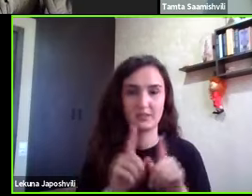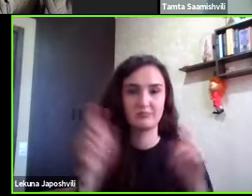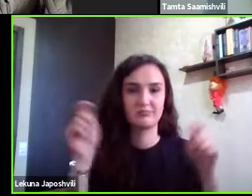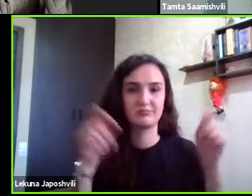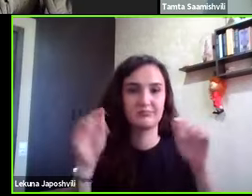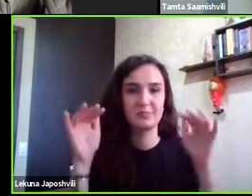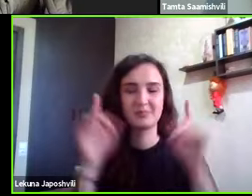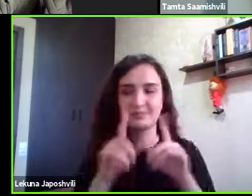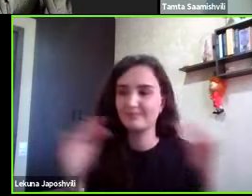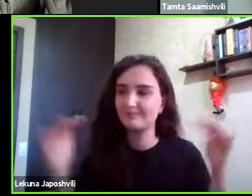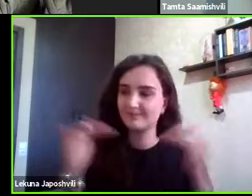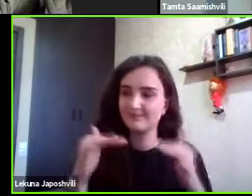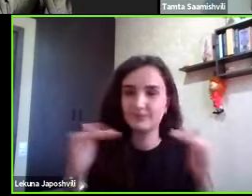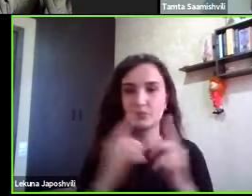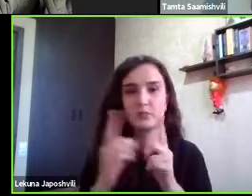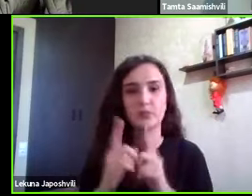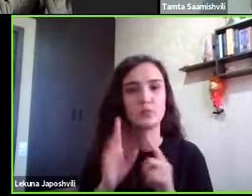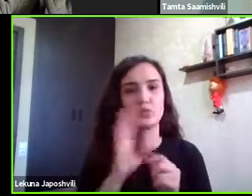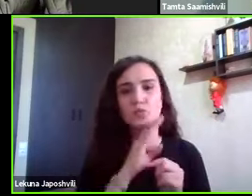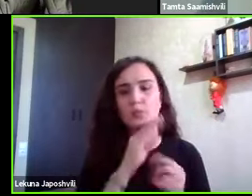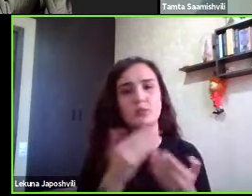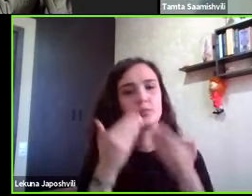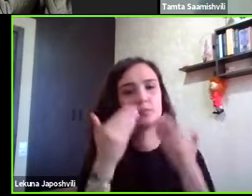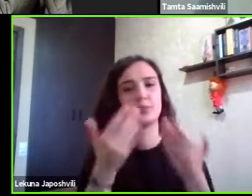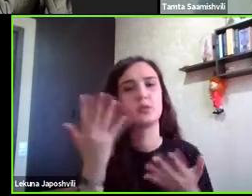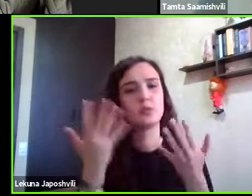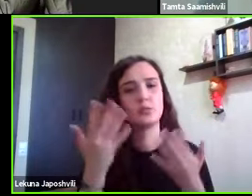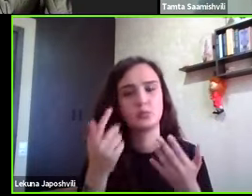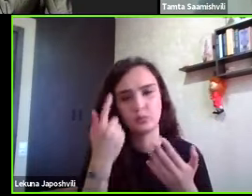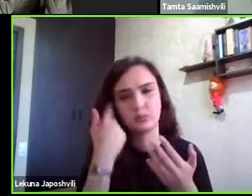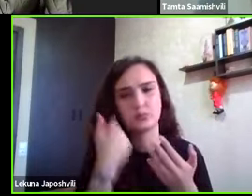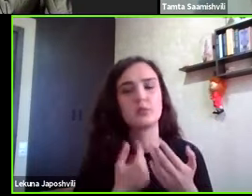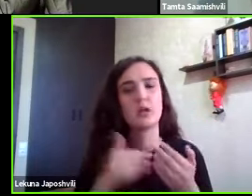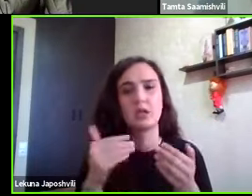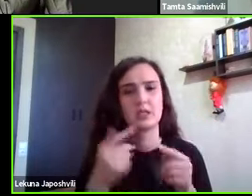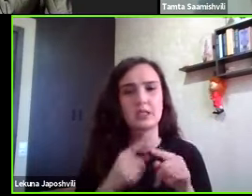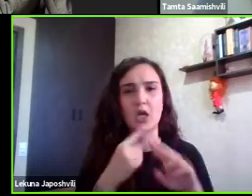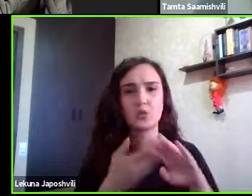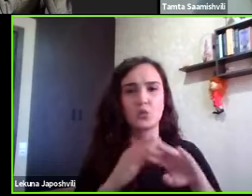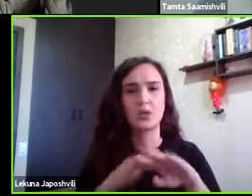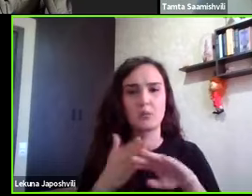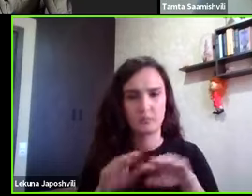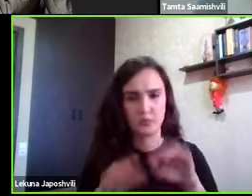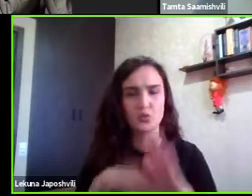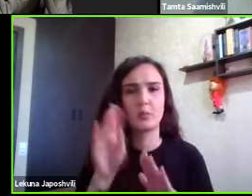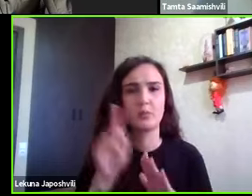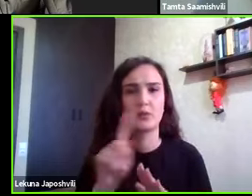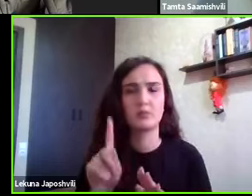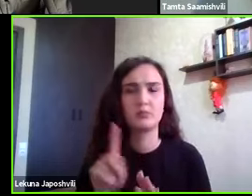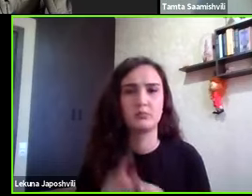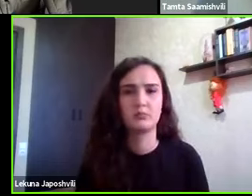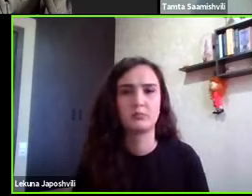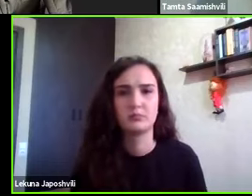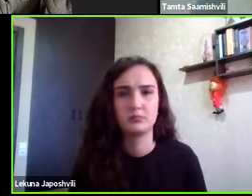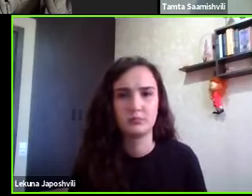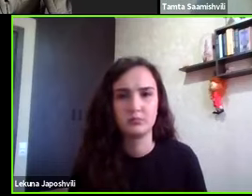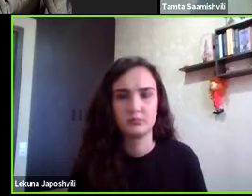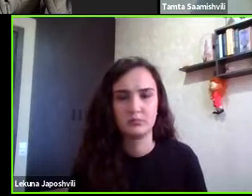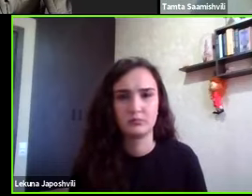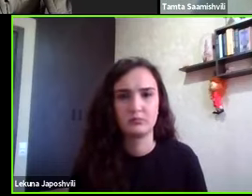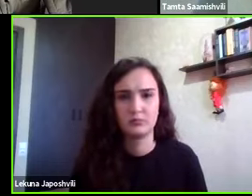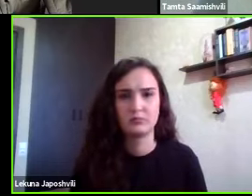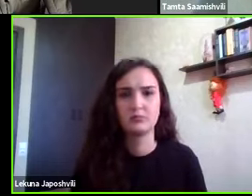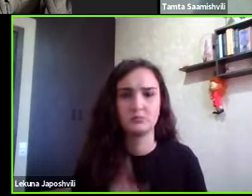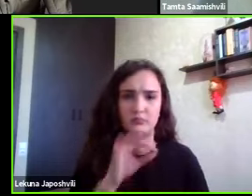კითხვა რომ დასვას მშობელმა, რომ თუ კი არ მიმდინარეობს ასეთი დიდი გართულებებით, იქნებ ჯობია რომ მოიხადოს